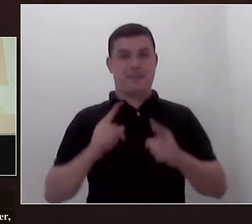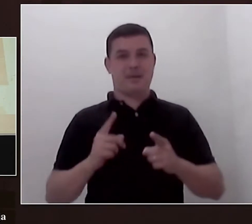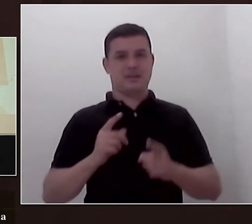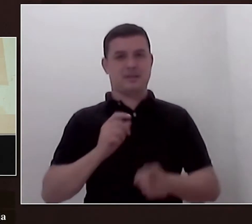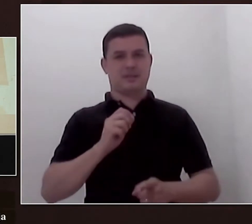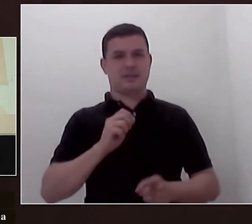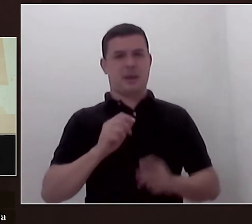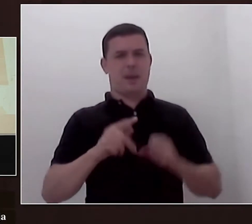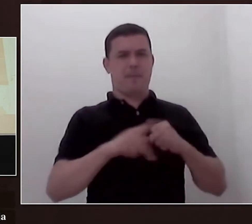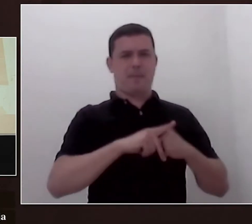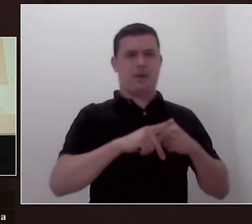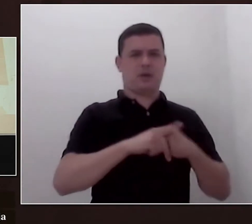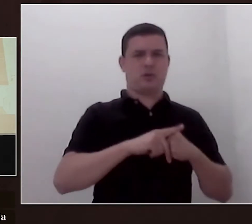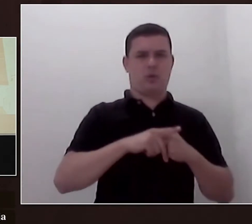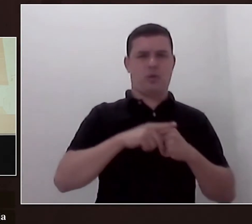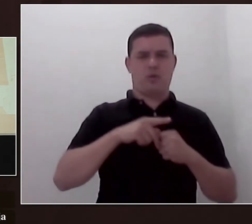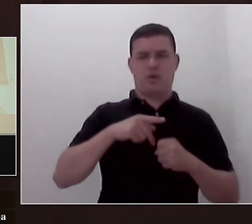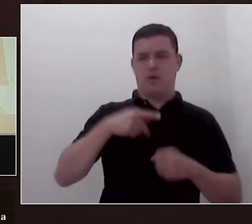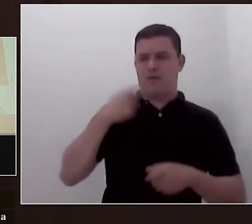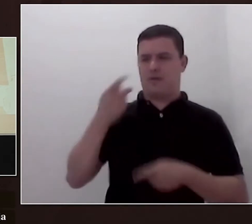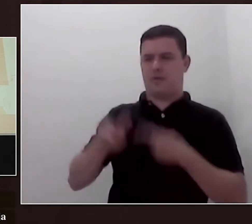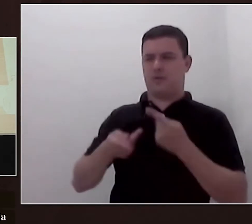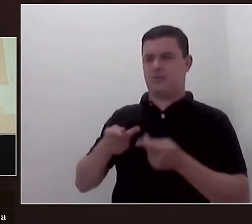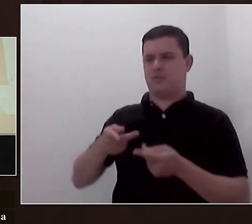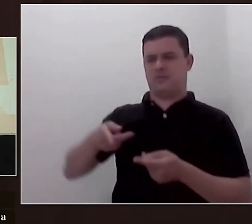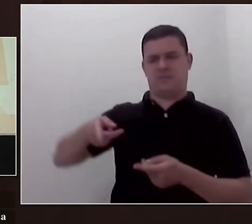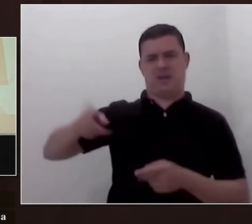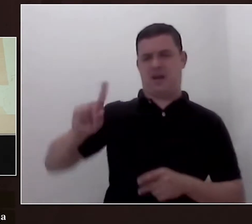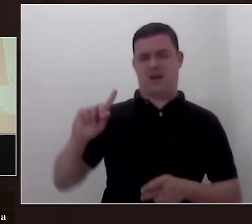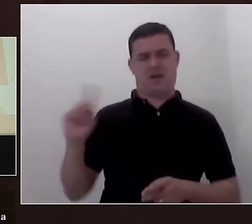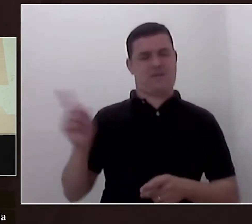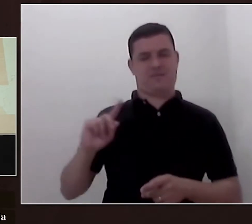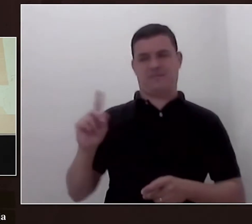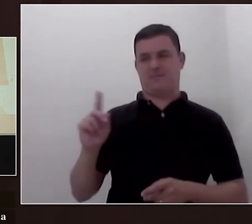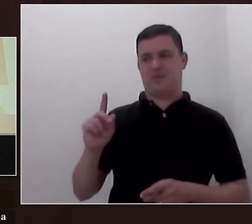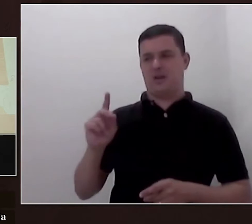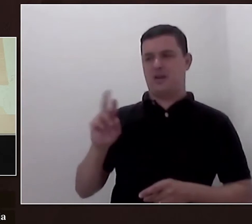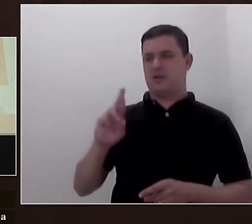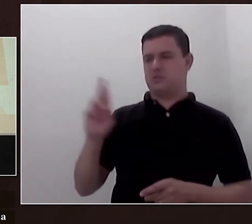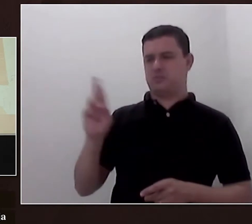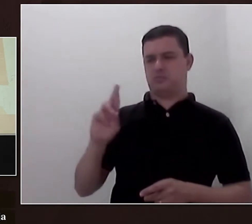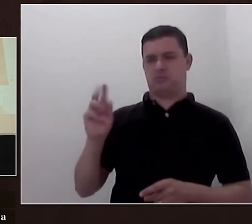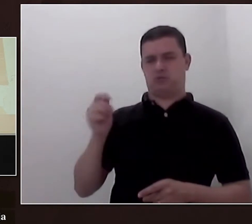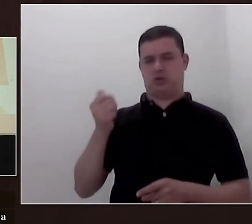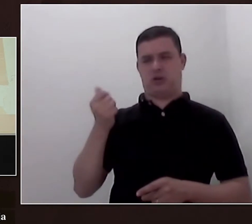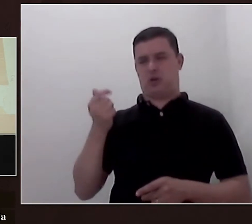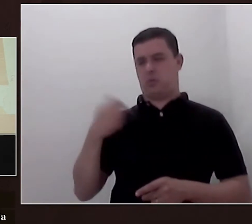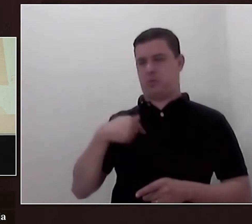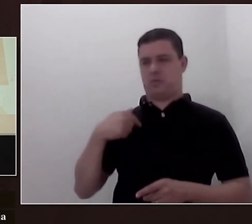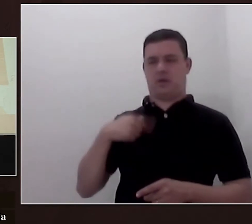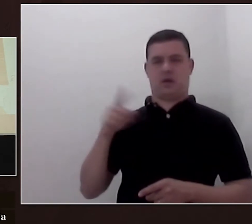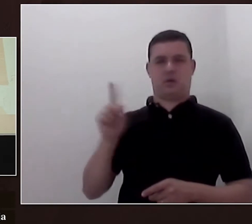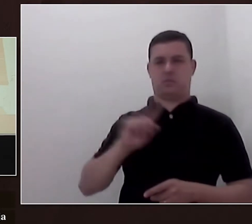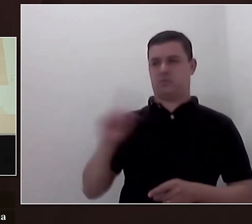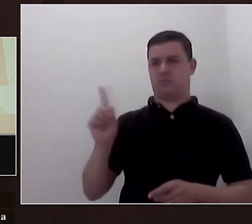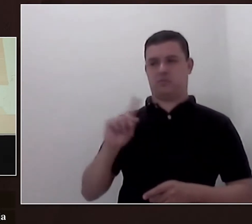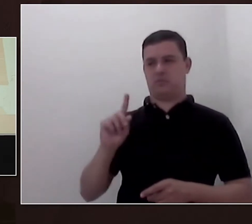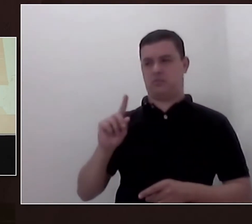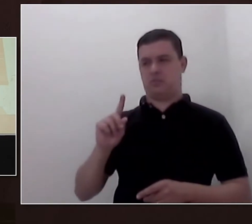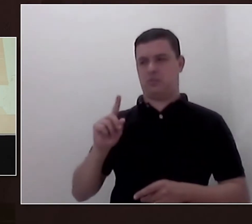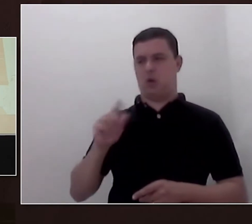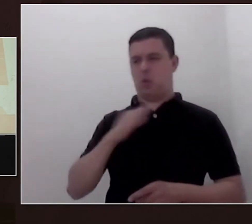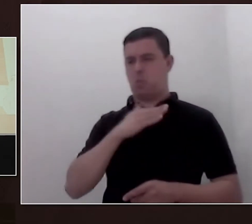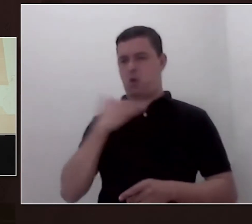lhe respondeu: o teu dinheiro seja contigo para a perdição, pois julgaste adquirir por meio dele o dom de Deus. Não